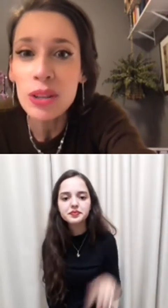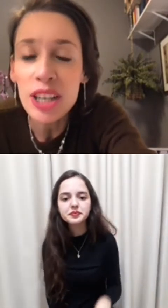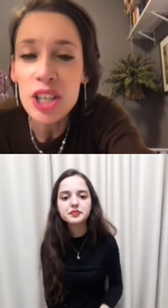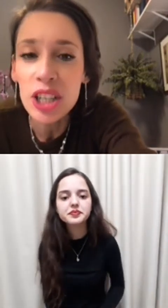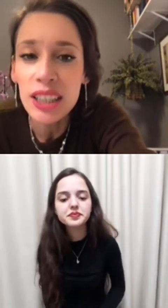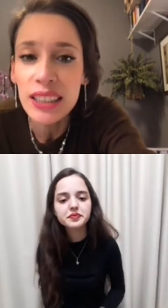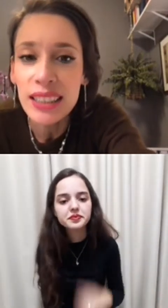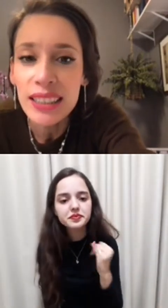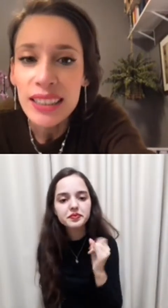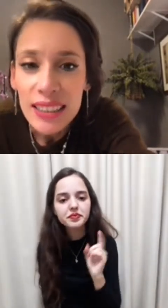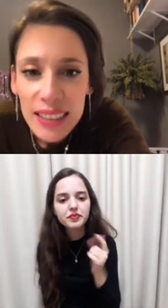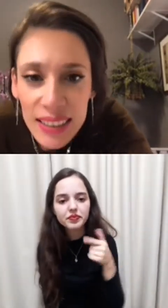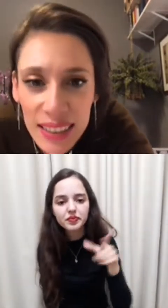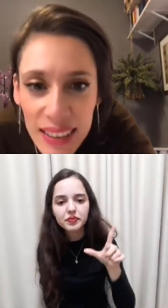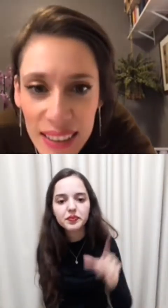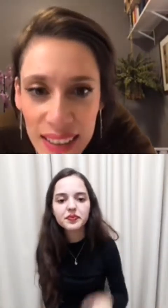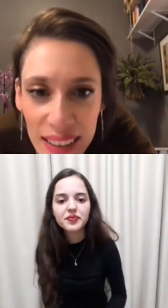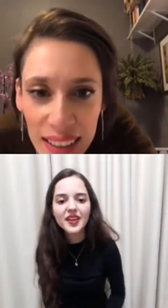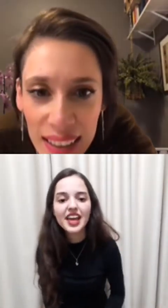outra Jana.